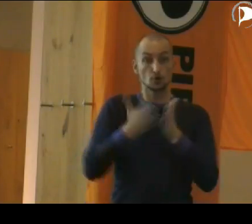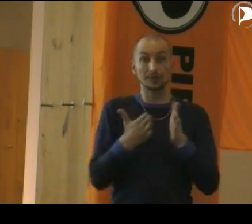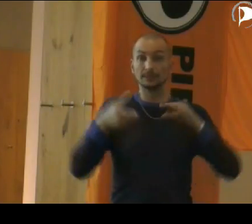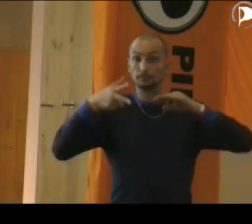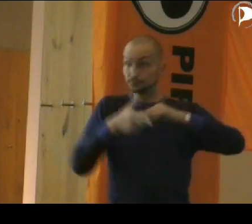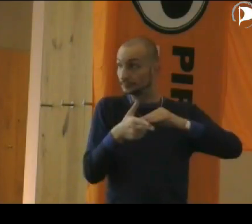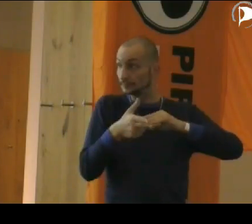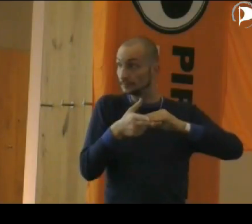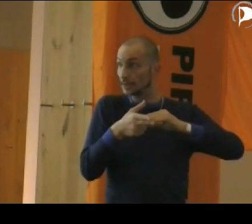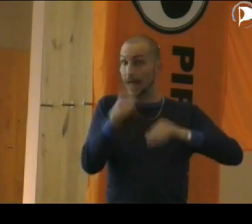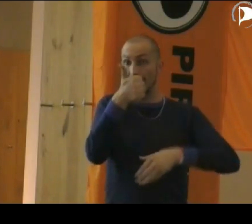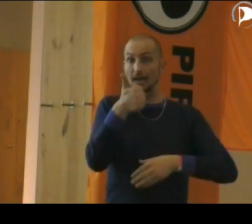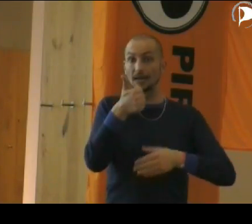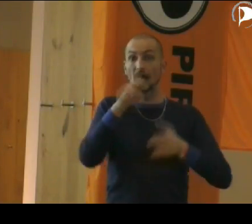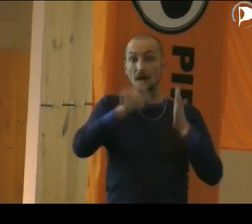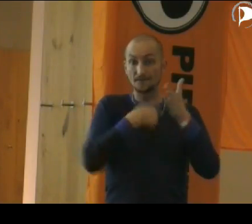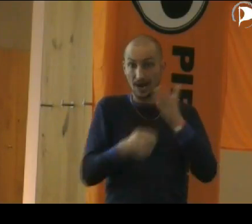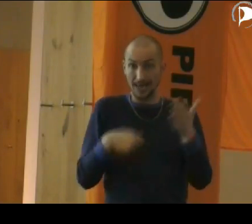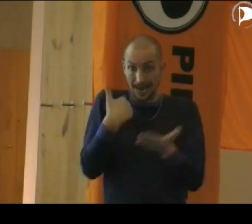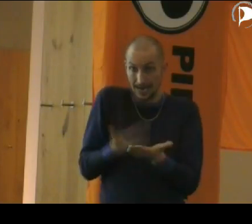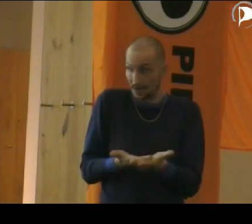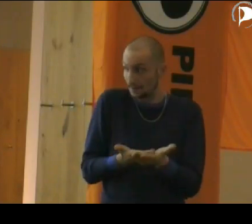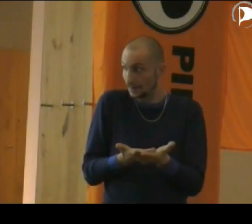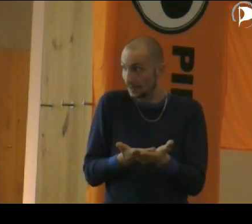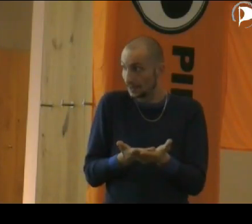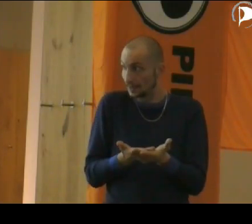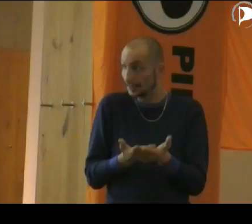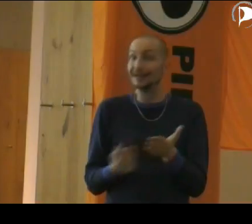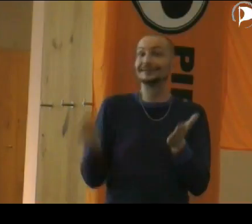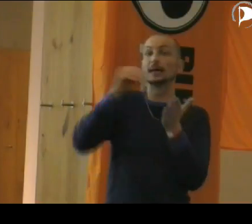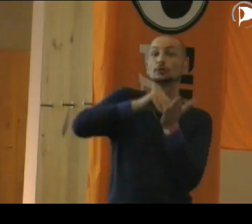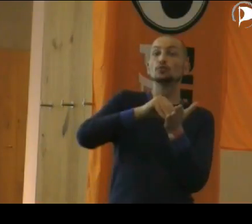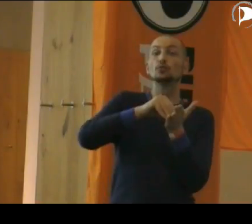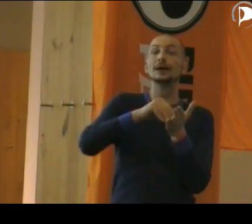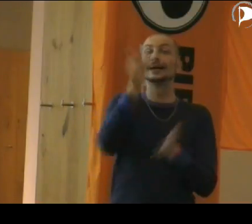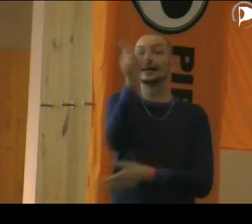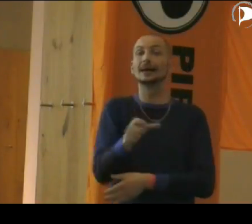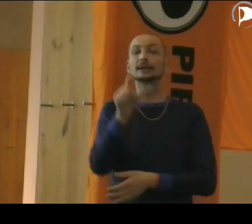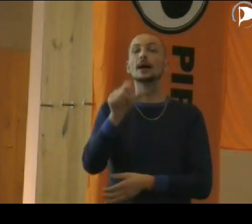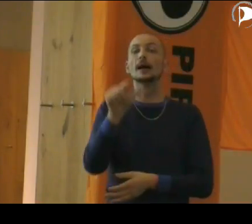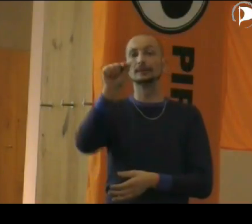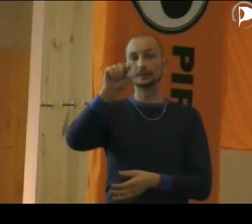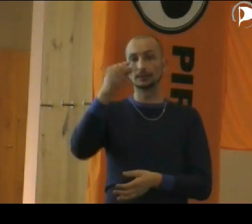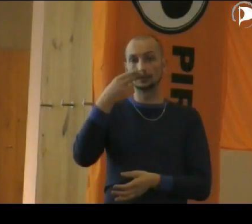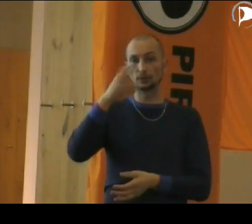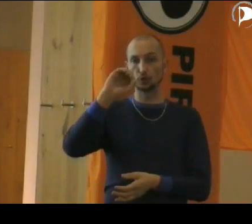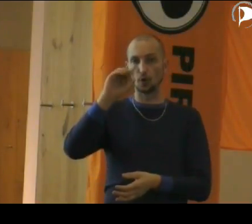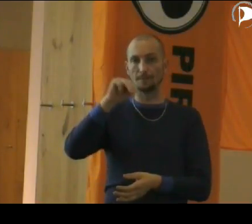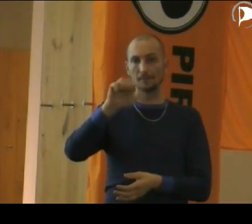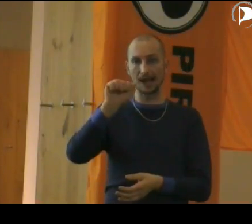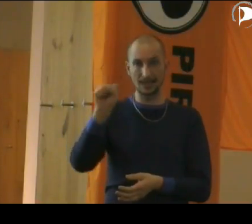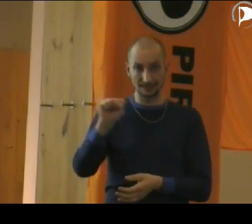wir haben ein wahlergebnis und zuerst durch einen kandidaten thomas werden gebeten ihr